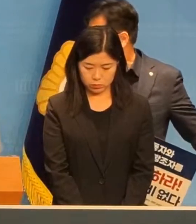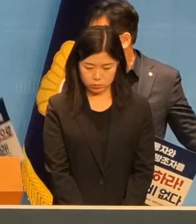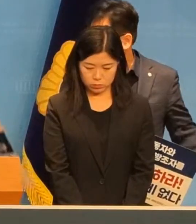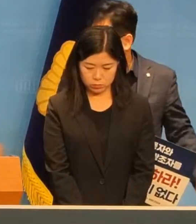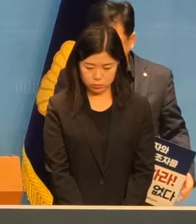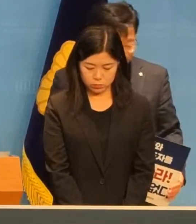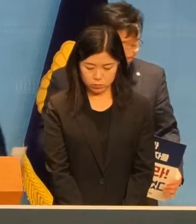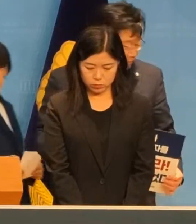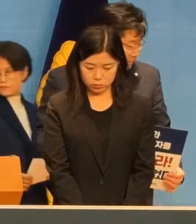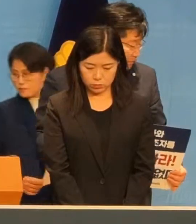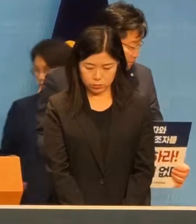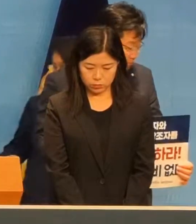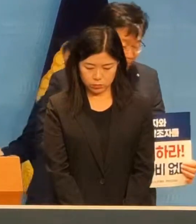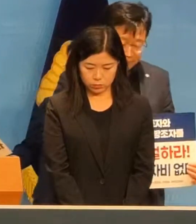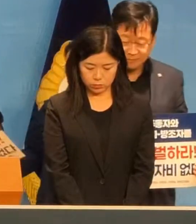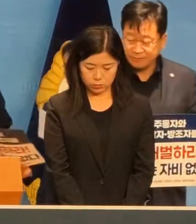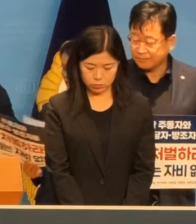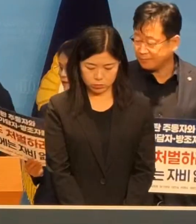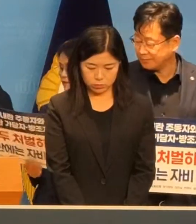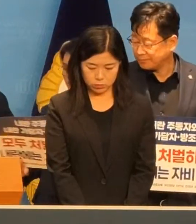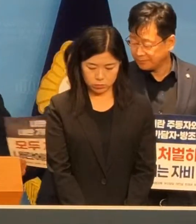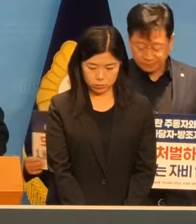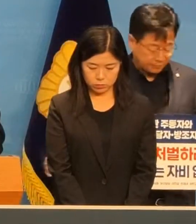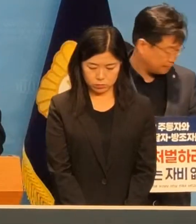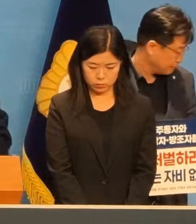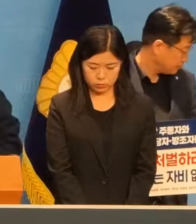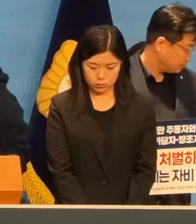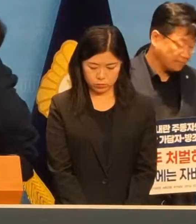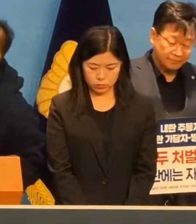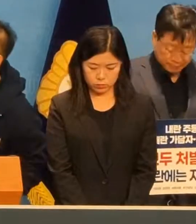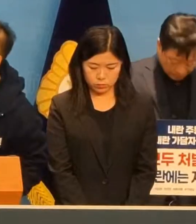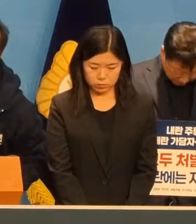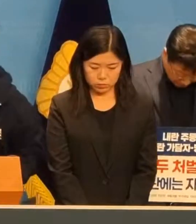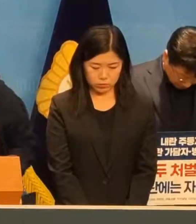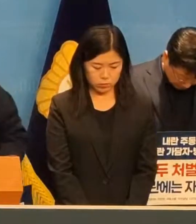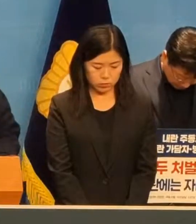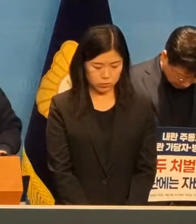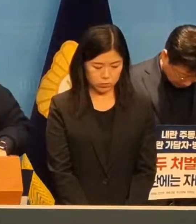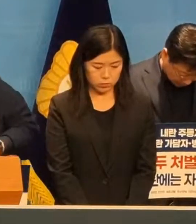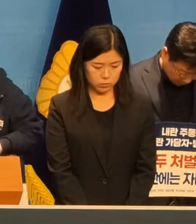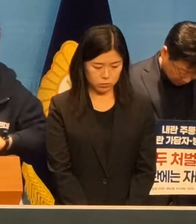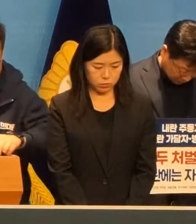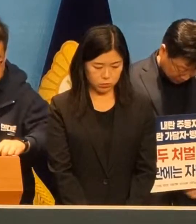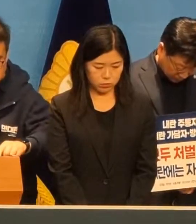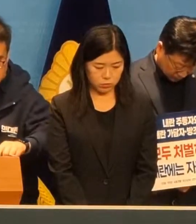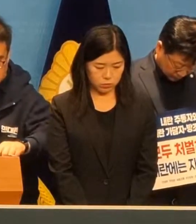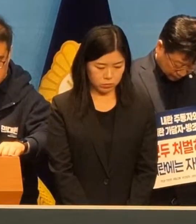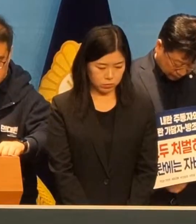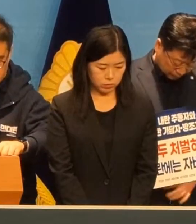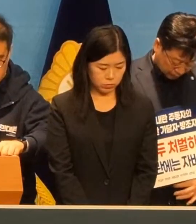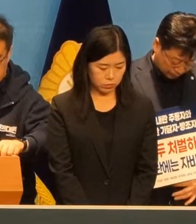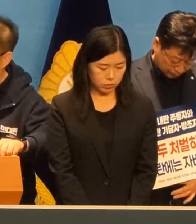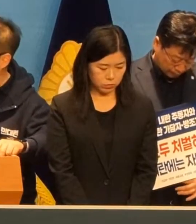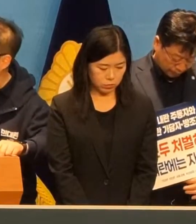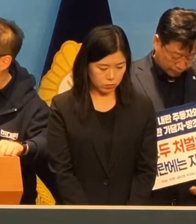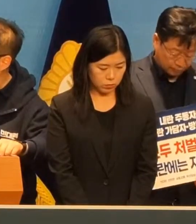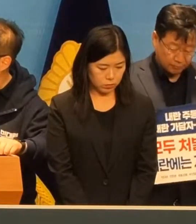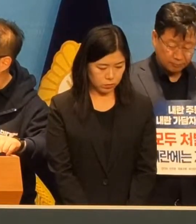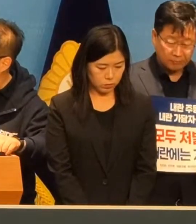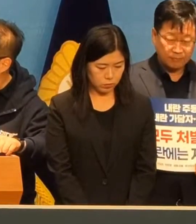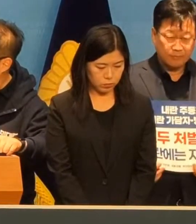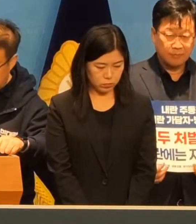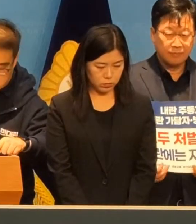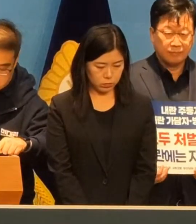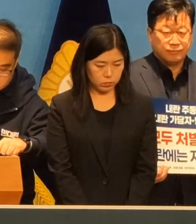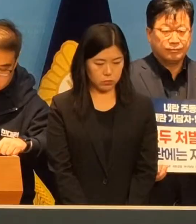끝으로. 거기. 네, 끝으로 가시고, 그 다음 법정 최고요? 예, 그걸로 할